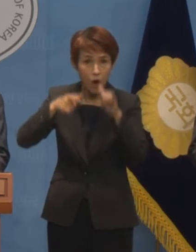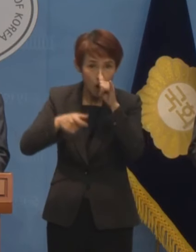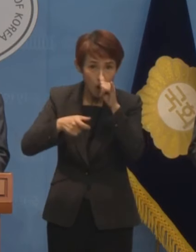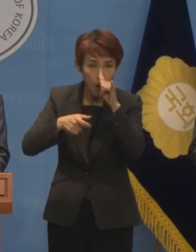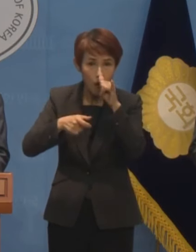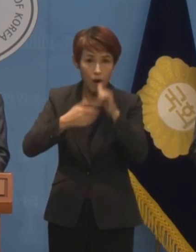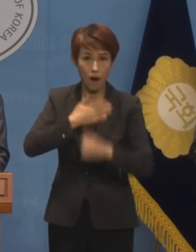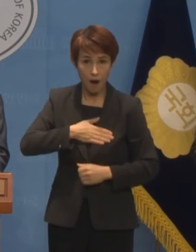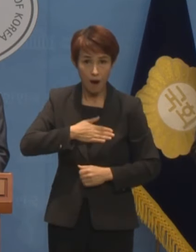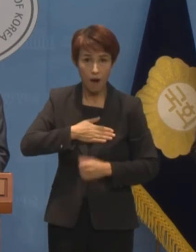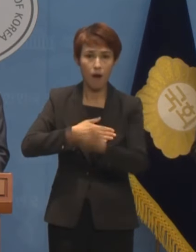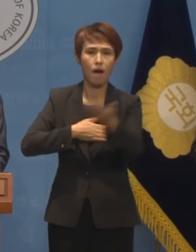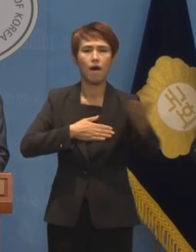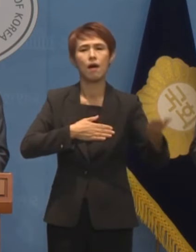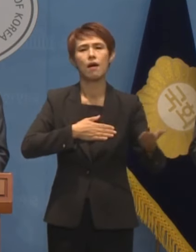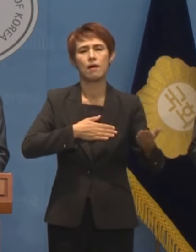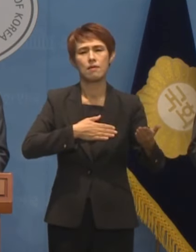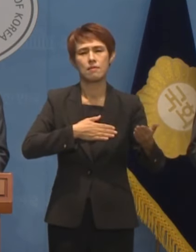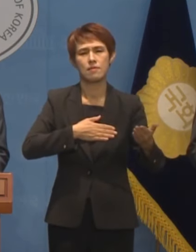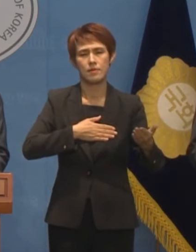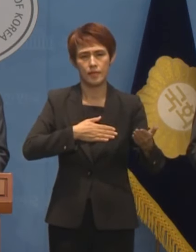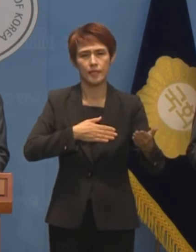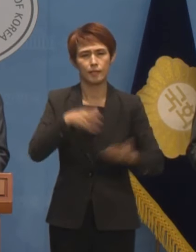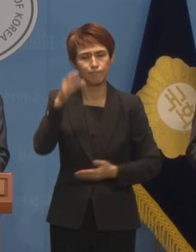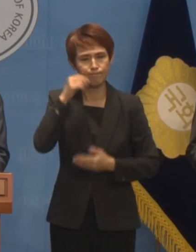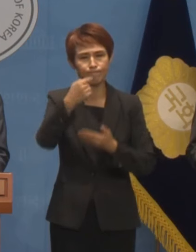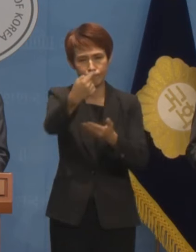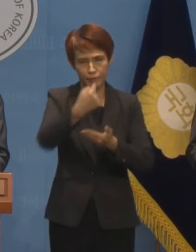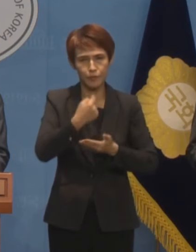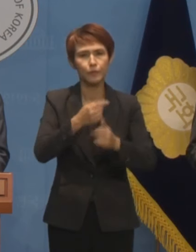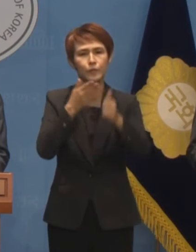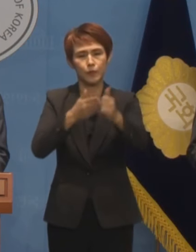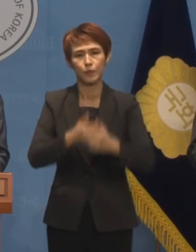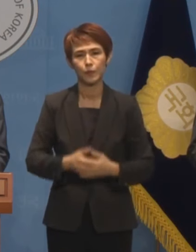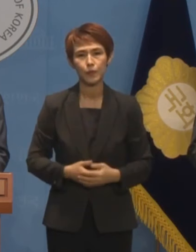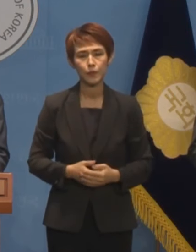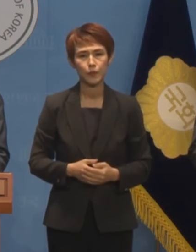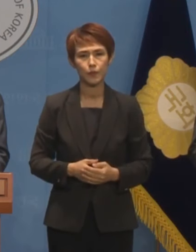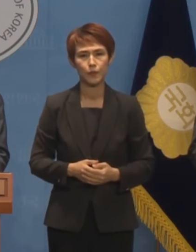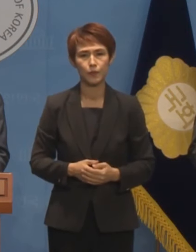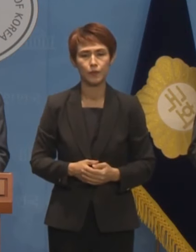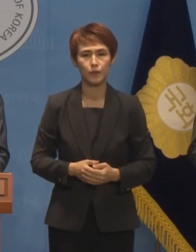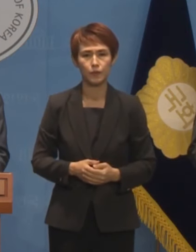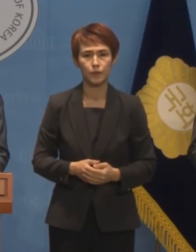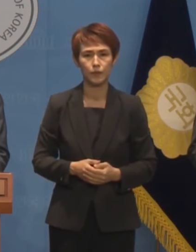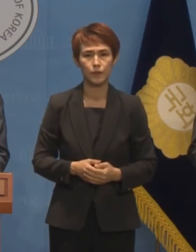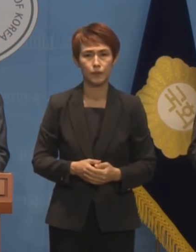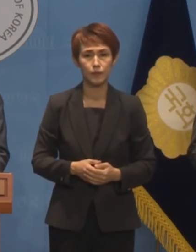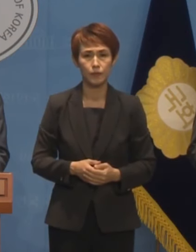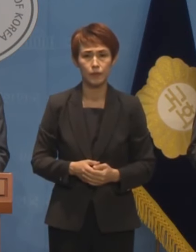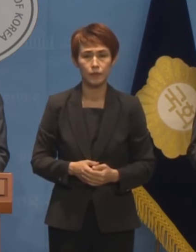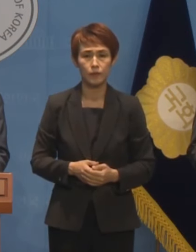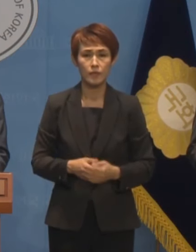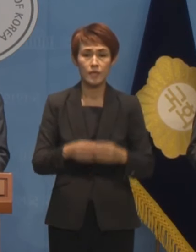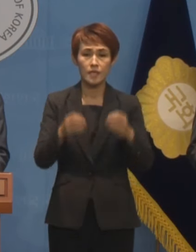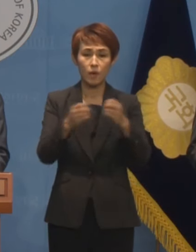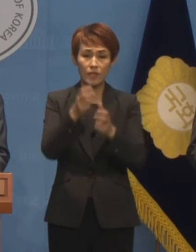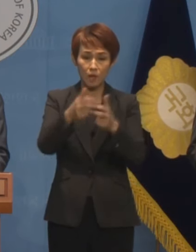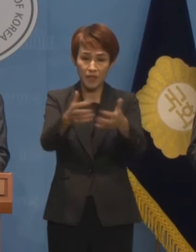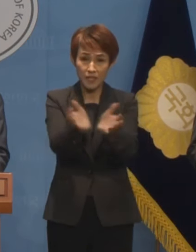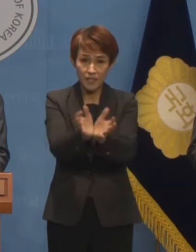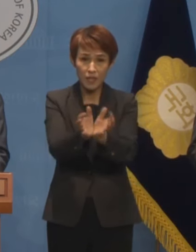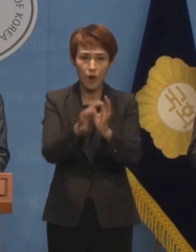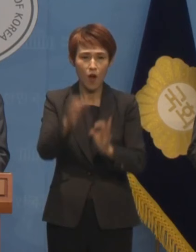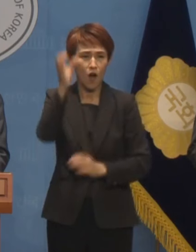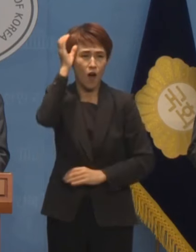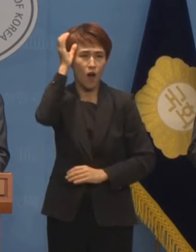아시는 분들께서는 저희에게 제보해 주시면 고맙겠습니다. 한편으론 창원 산단에 대해 많은 기대를